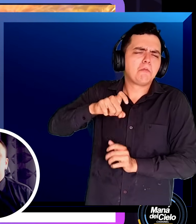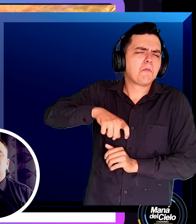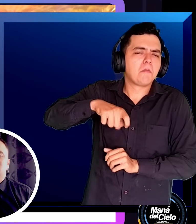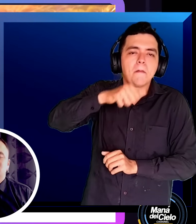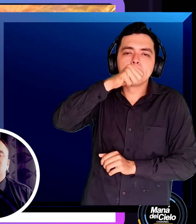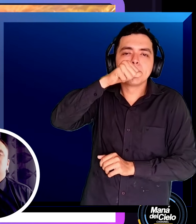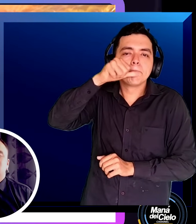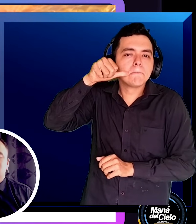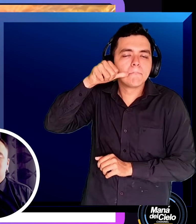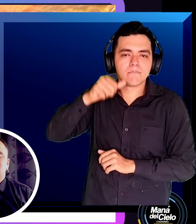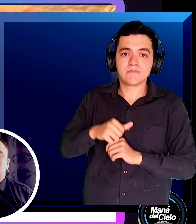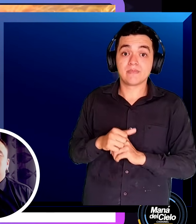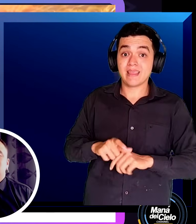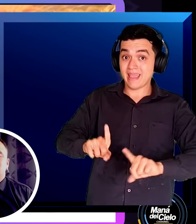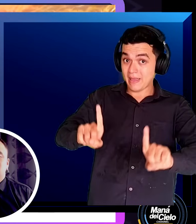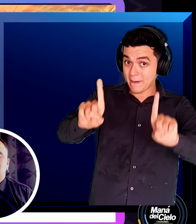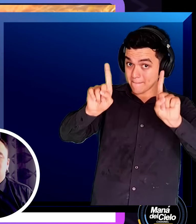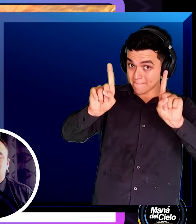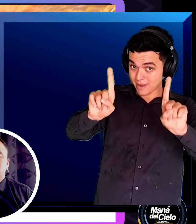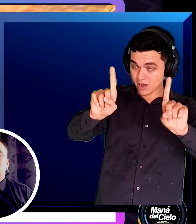Es un periodo